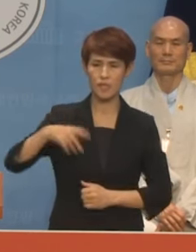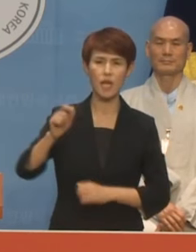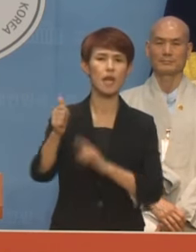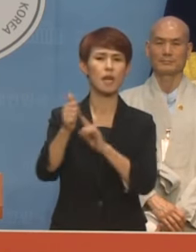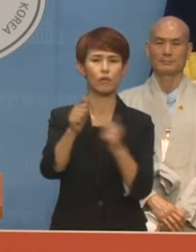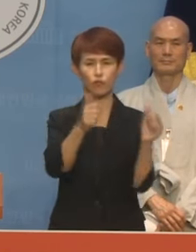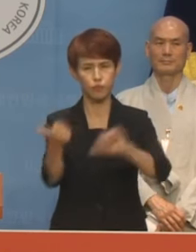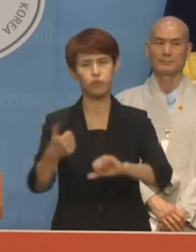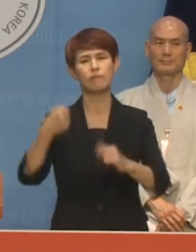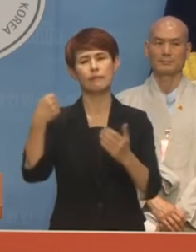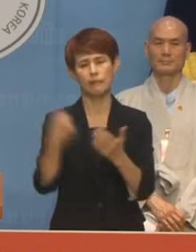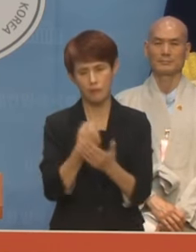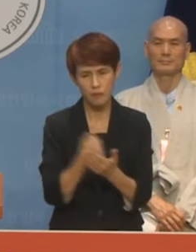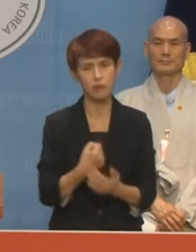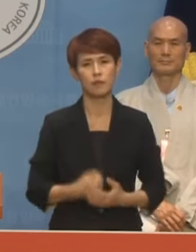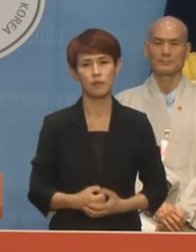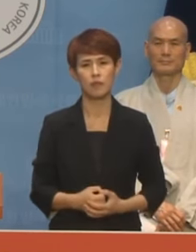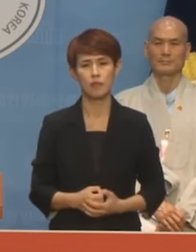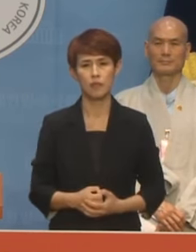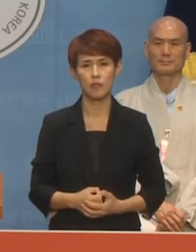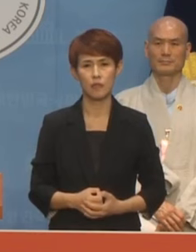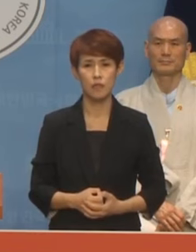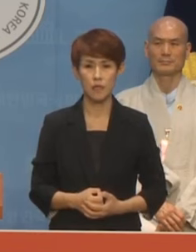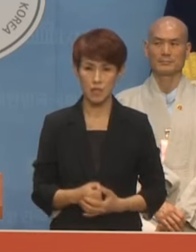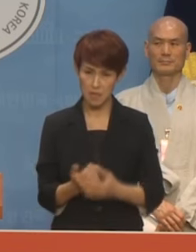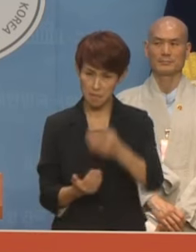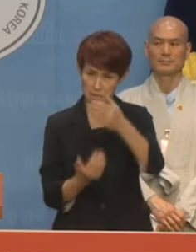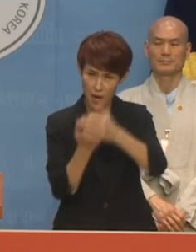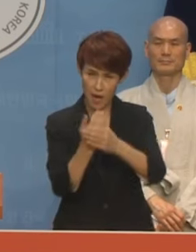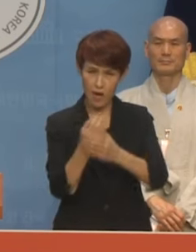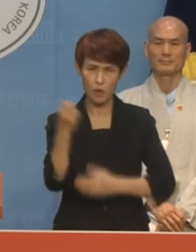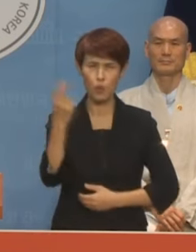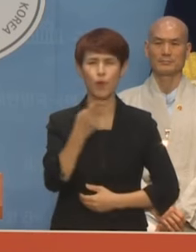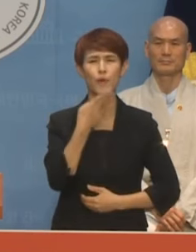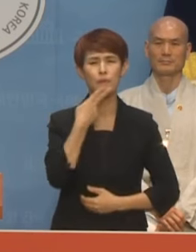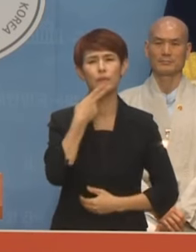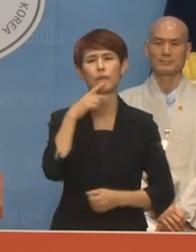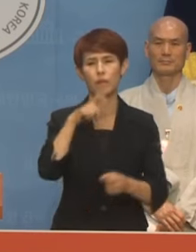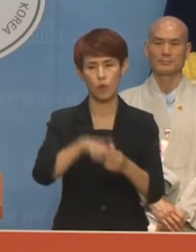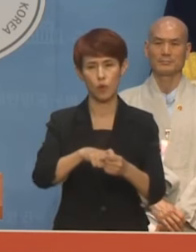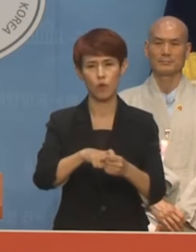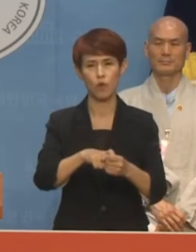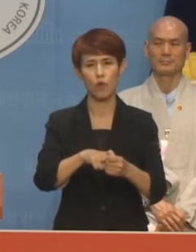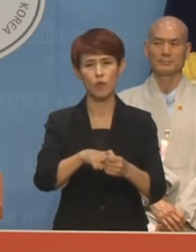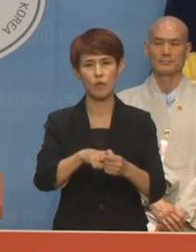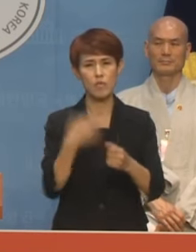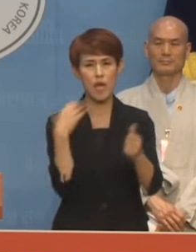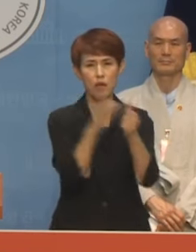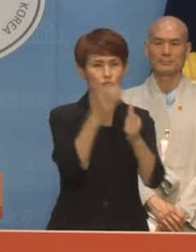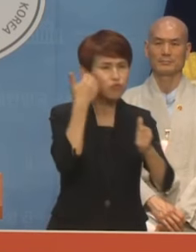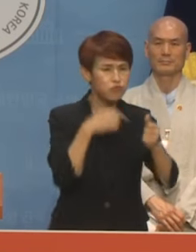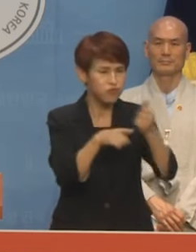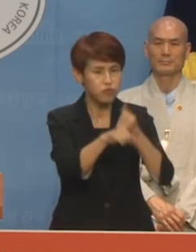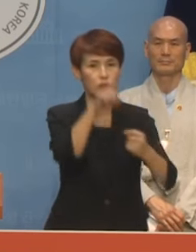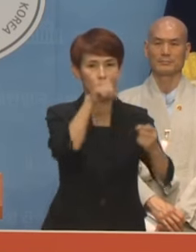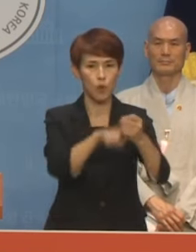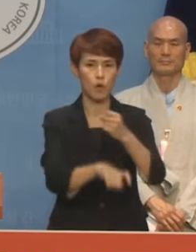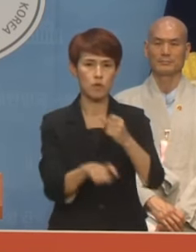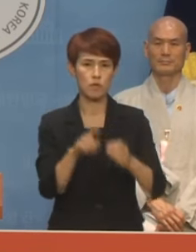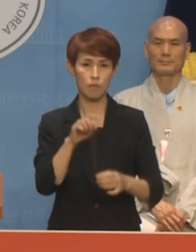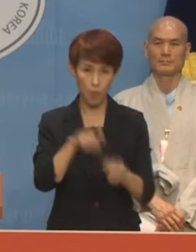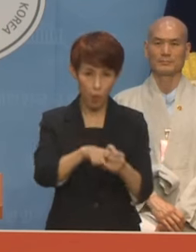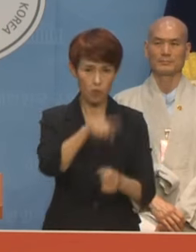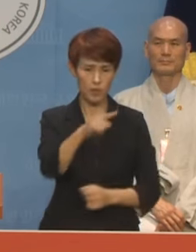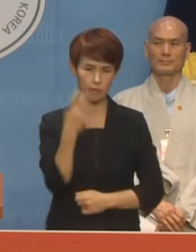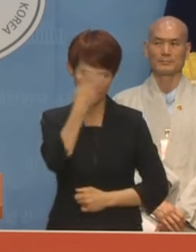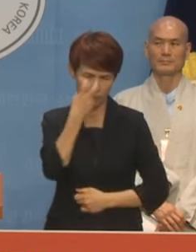죽음을 안타까워하면서 이러한 사고의 재발을 막고 지휘 책임을 묻기 위해서도 철저한 진상규명